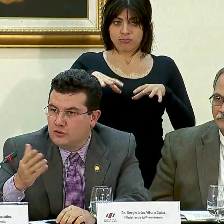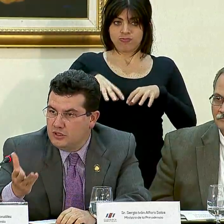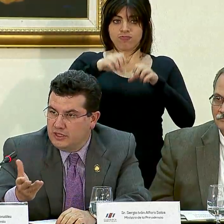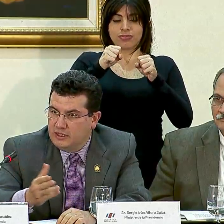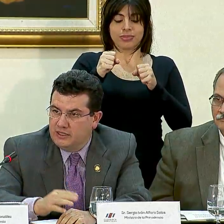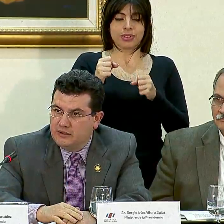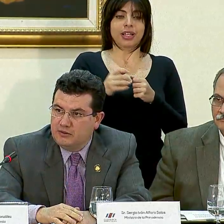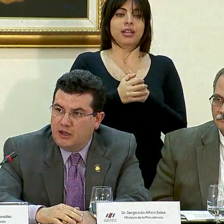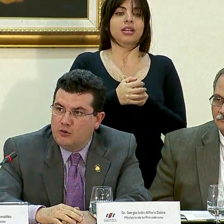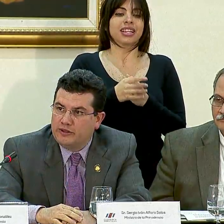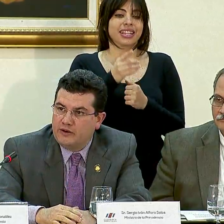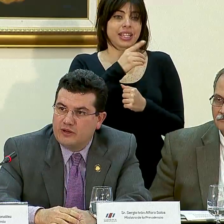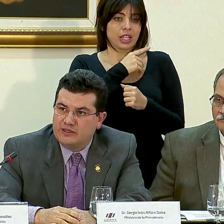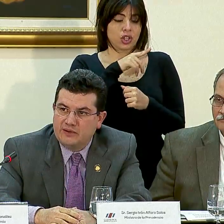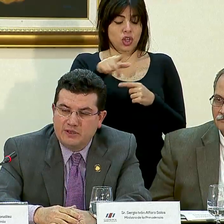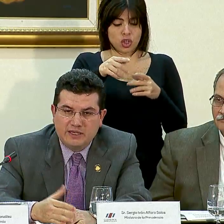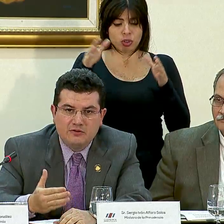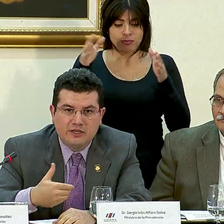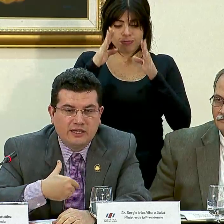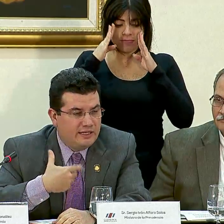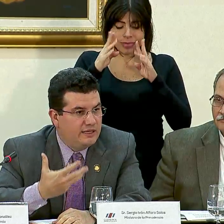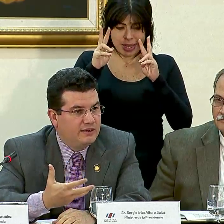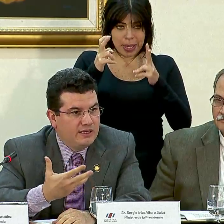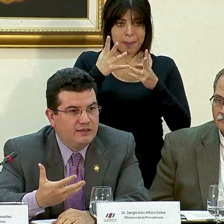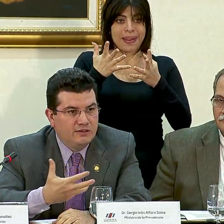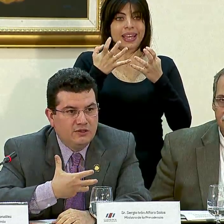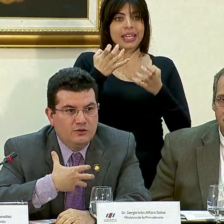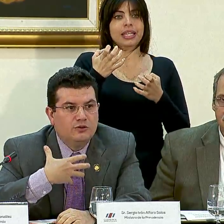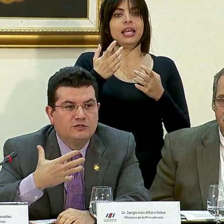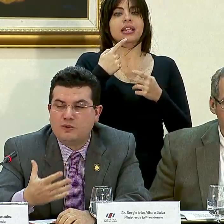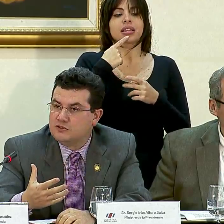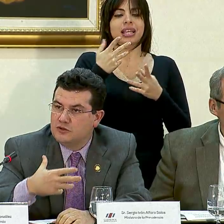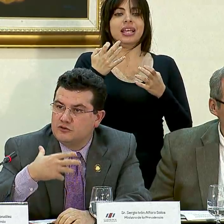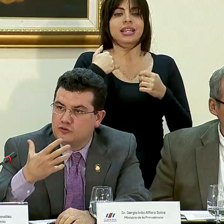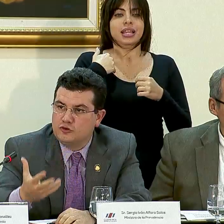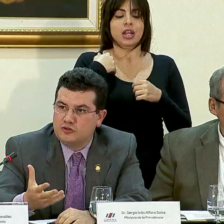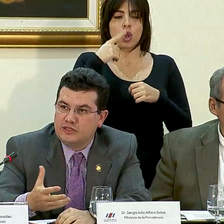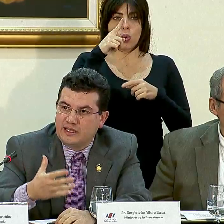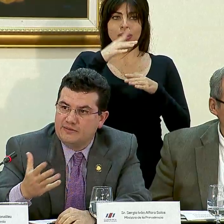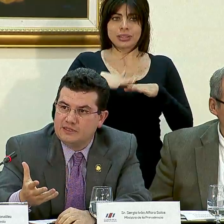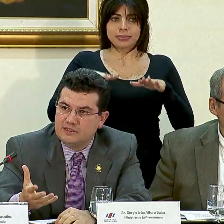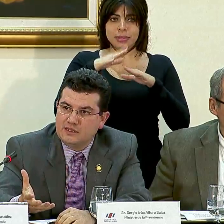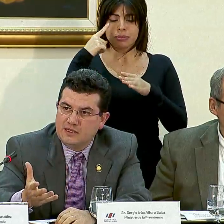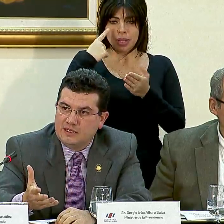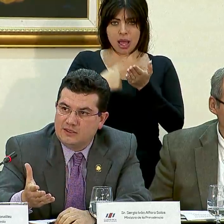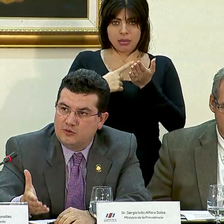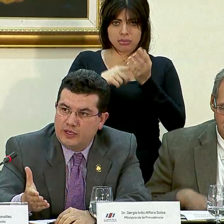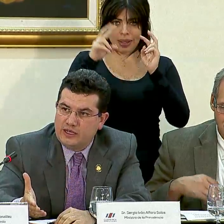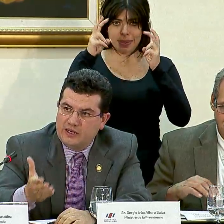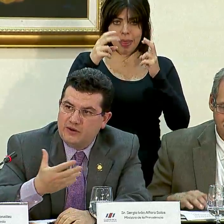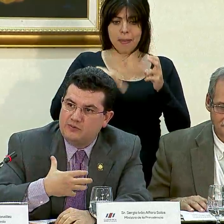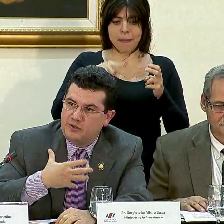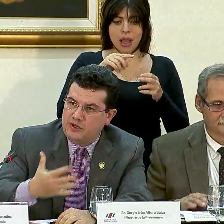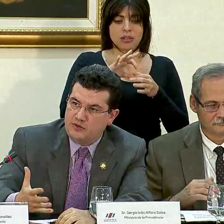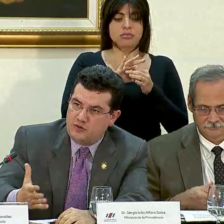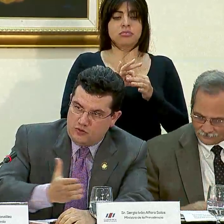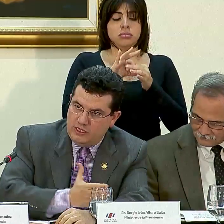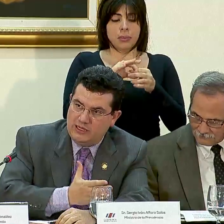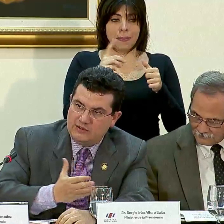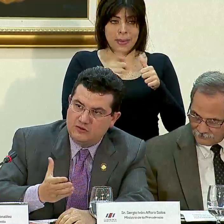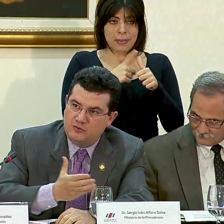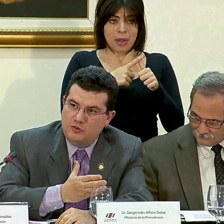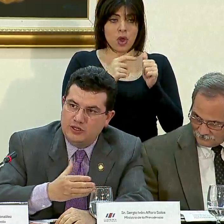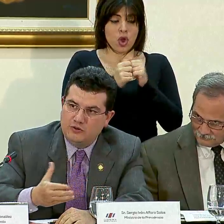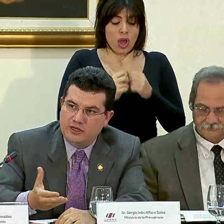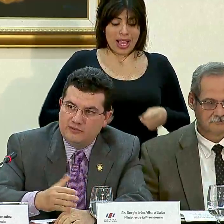directorio abordaron el tema, dijeron que querían tener un espacio de discusión de temas que tuvieran que ver primero con